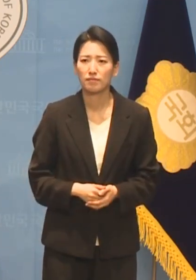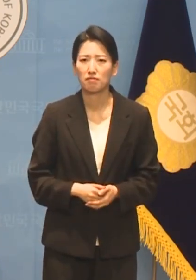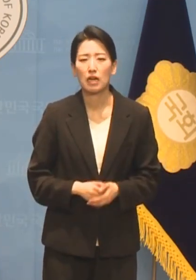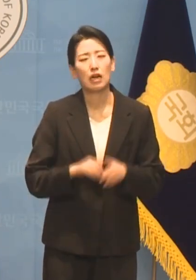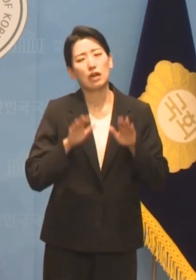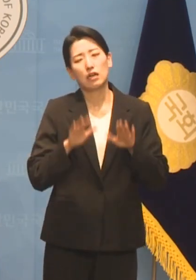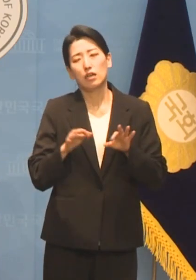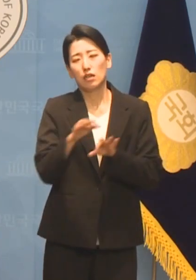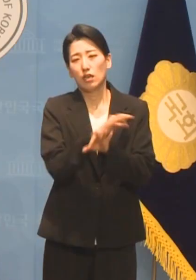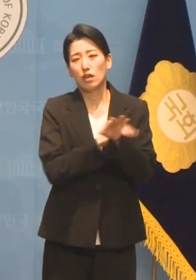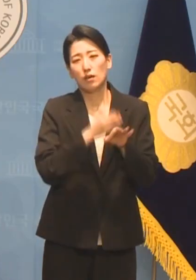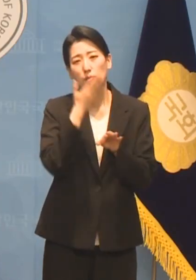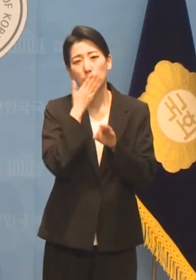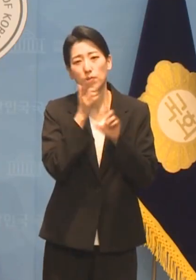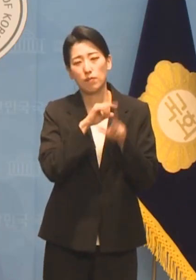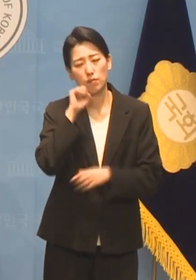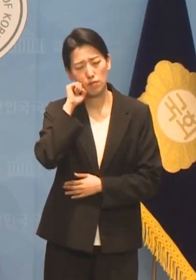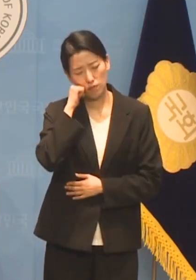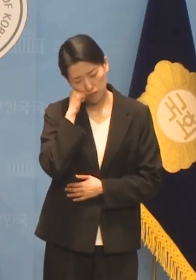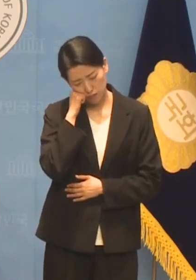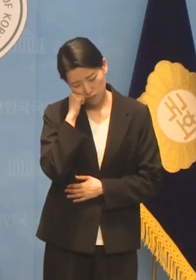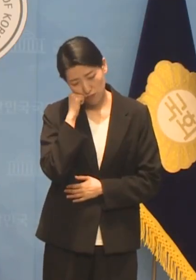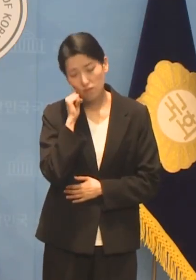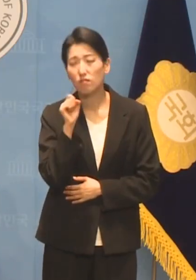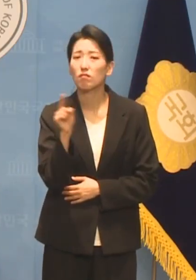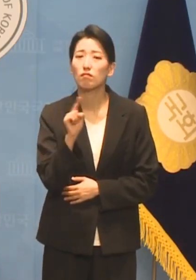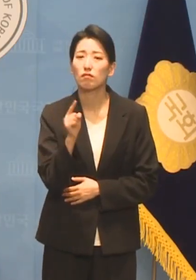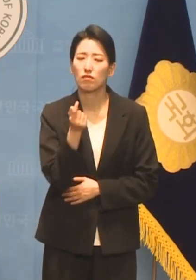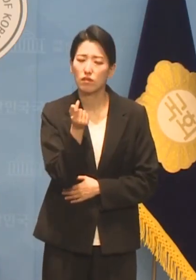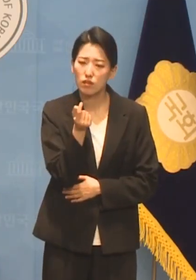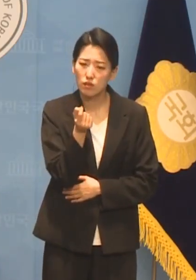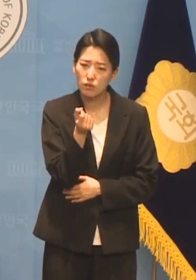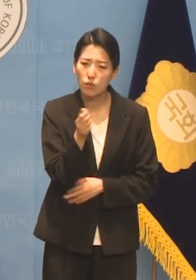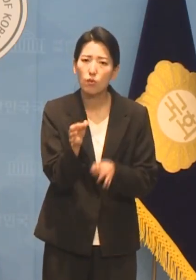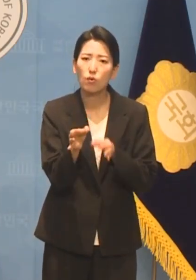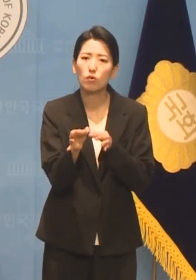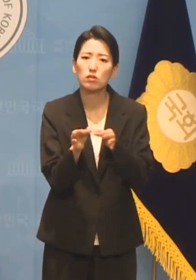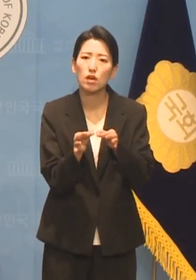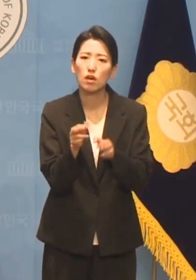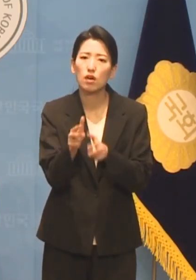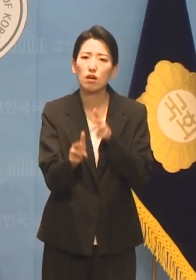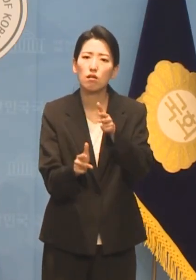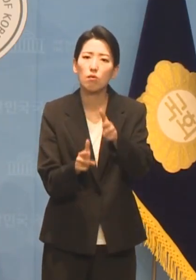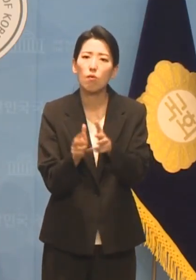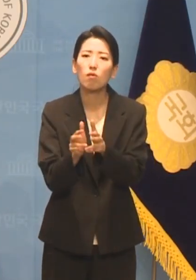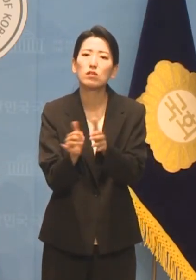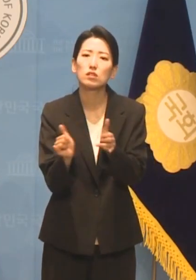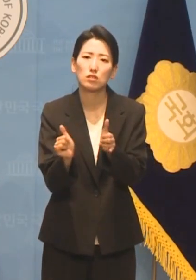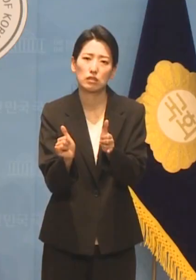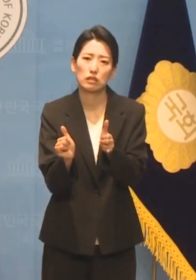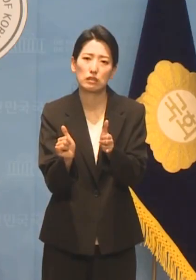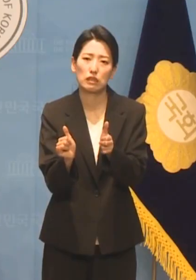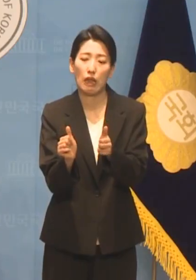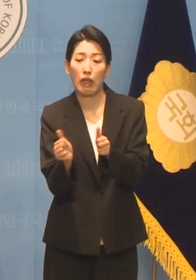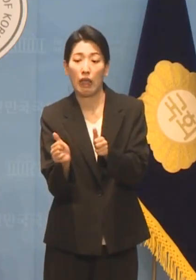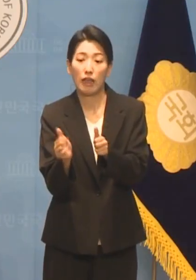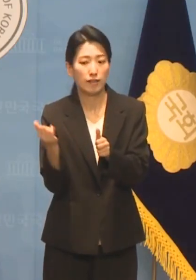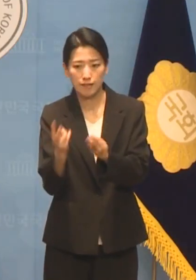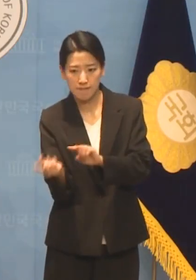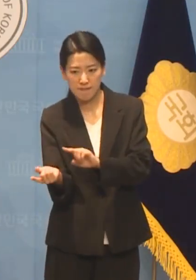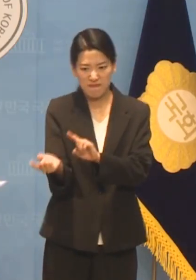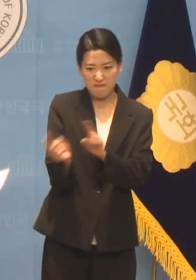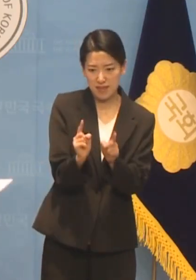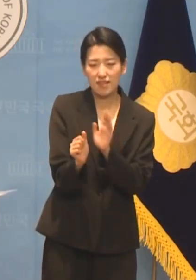너무나 어려운 곳이 소상공인입니다. 소상공인 기살리기 패키지를 즉시